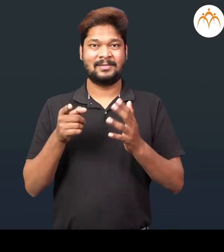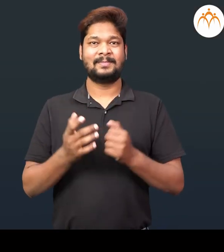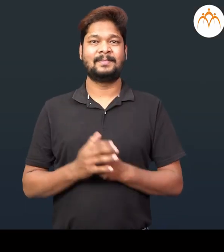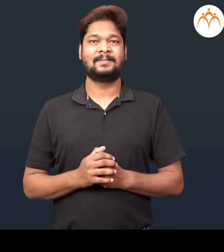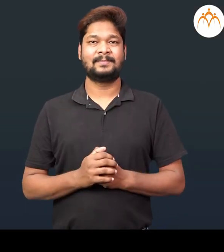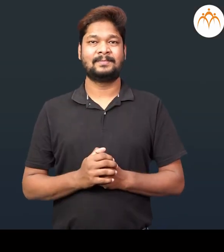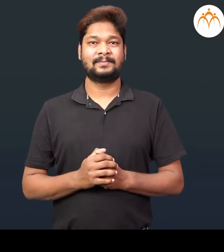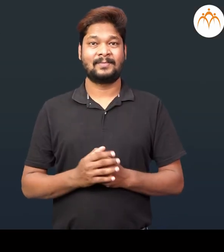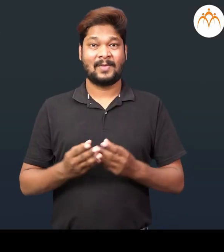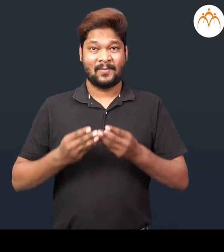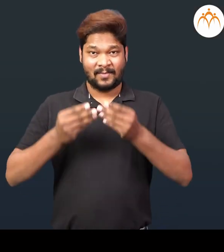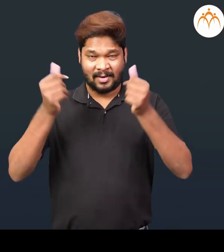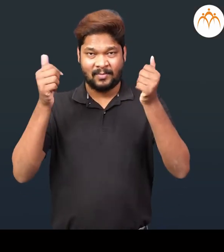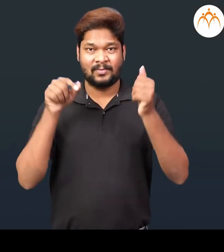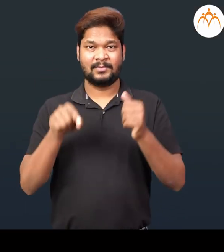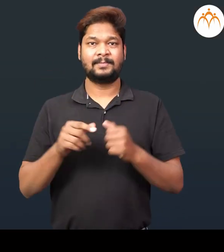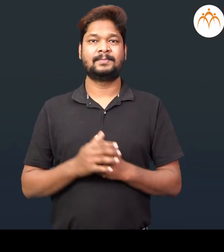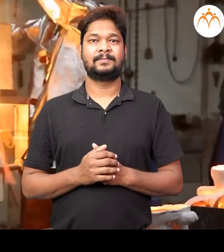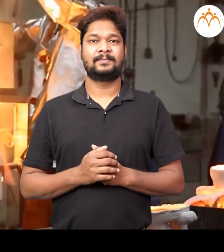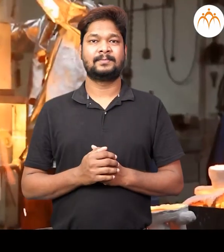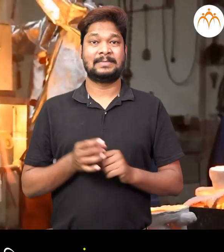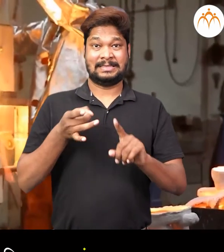द्रवणांक आणि उत्कलनांक.